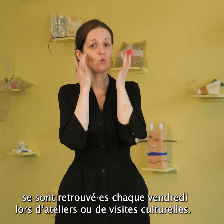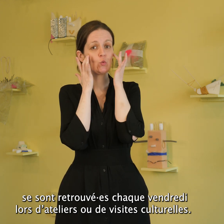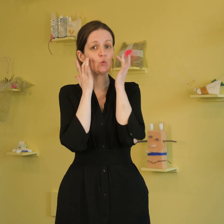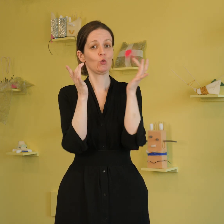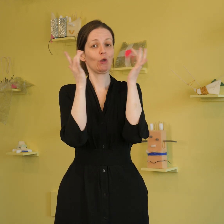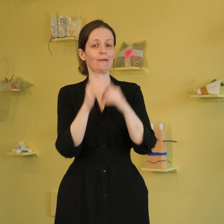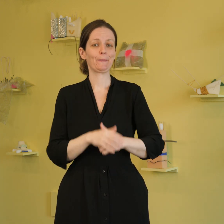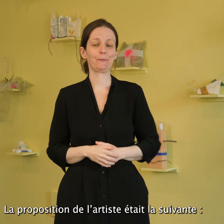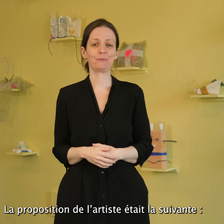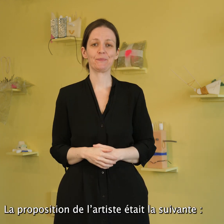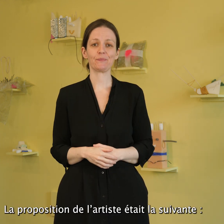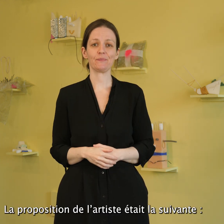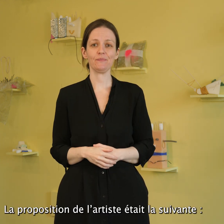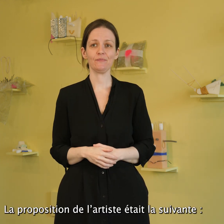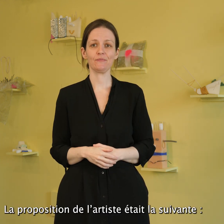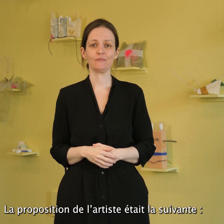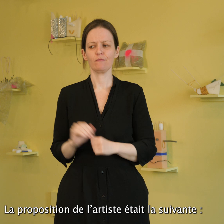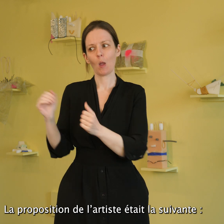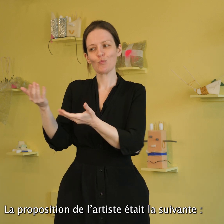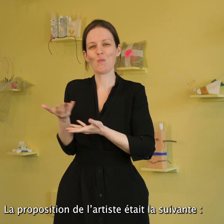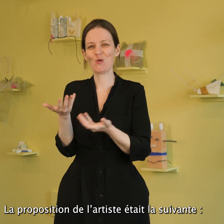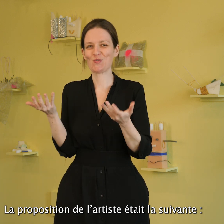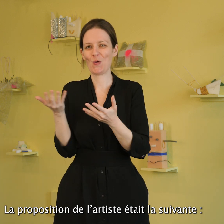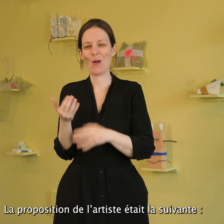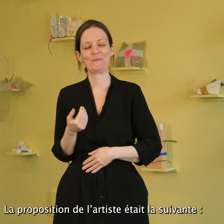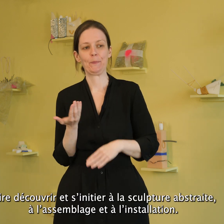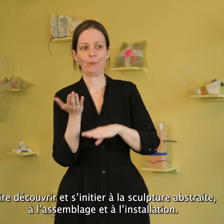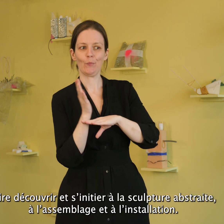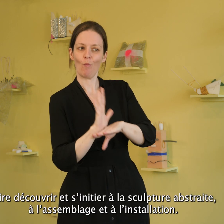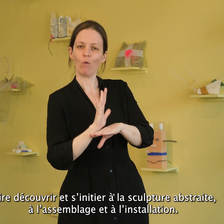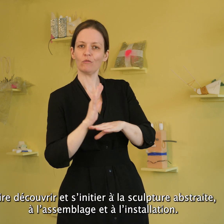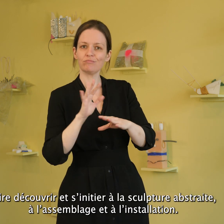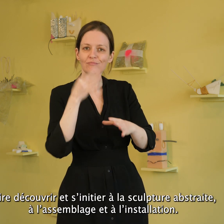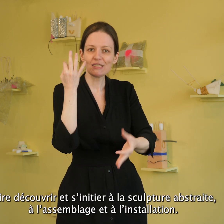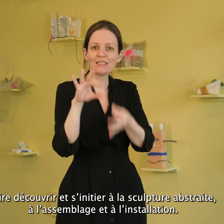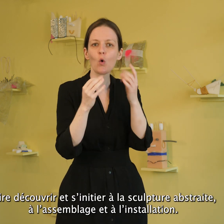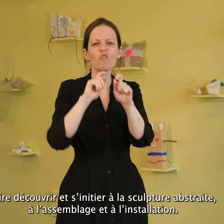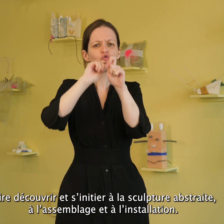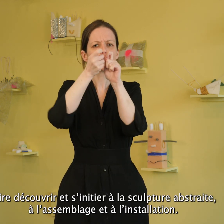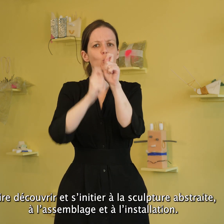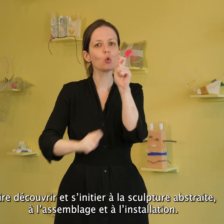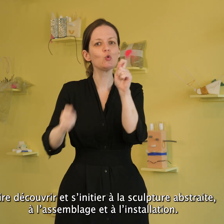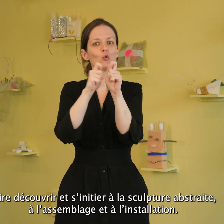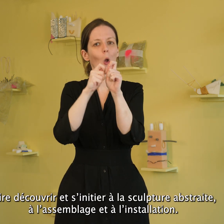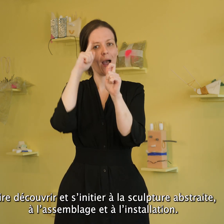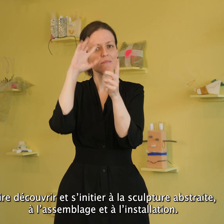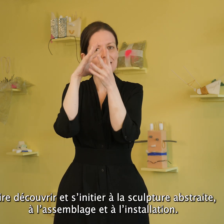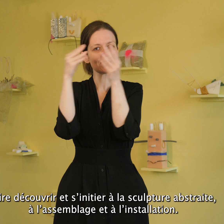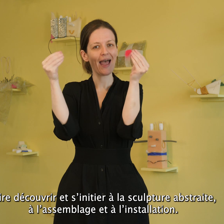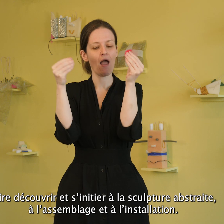culturelles. La proposition de l'artiste était la suivante: faire découvrir et s'initier à la sculpture abstraite, à